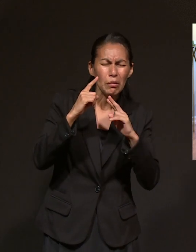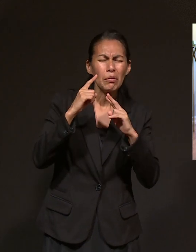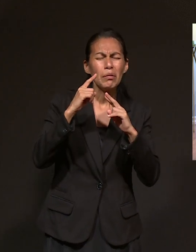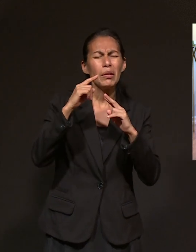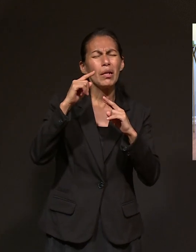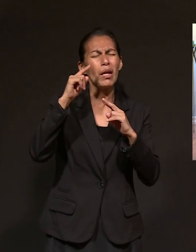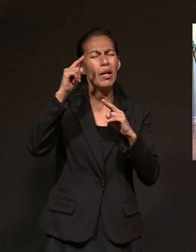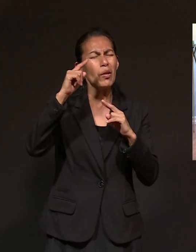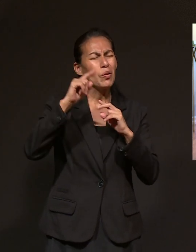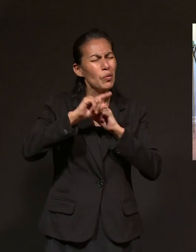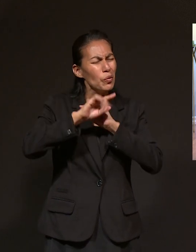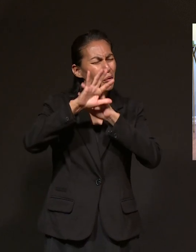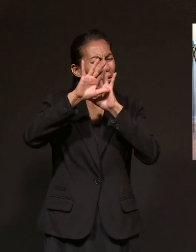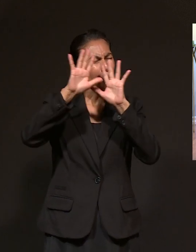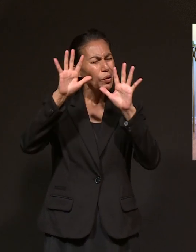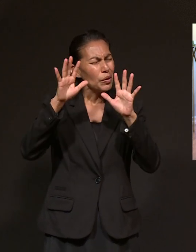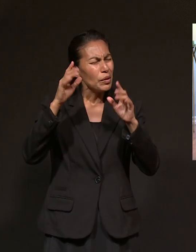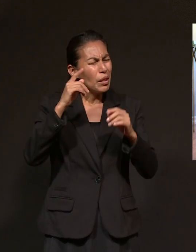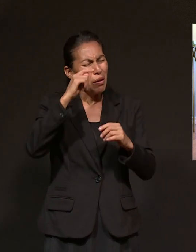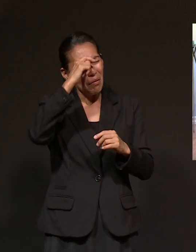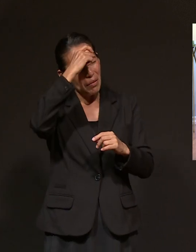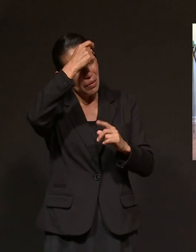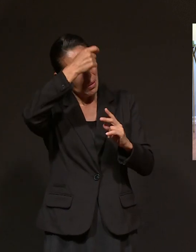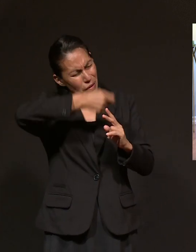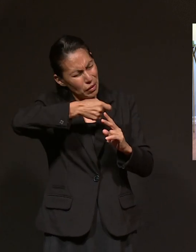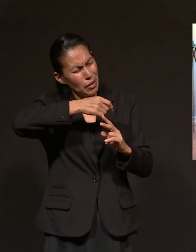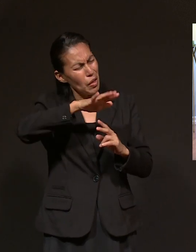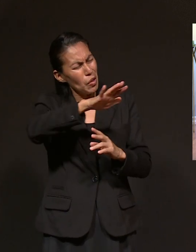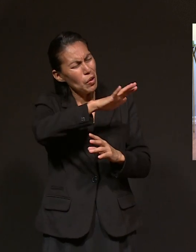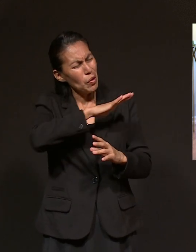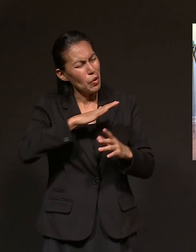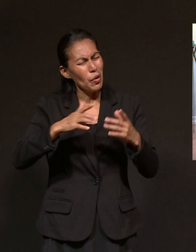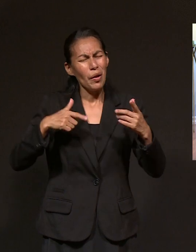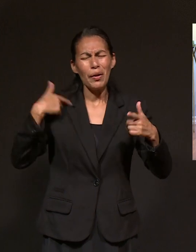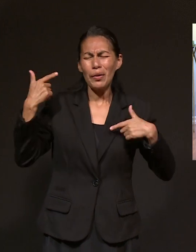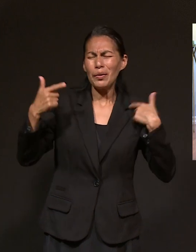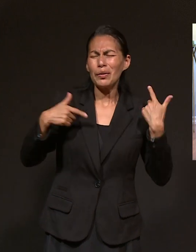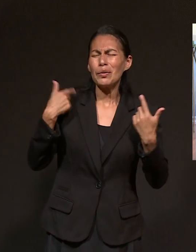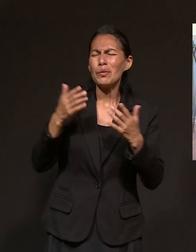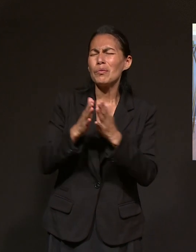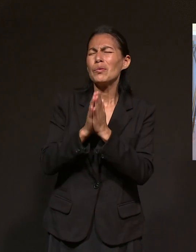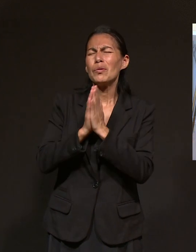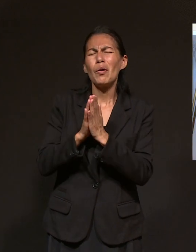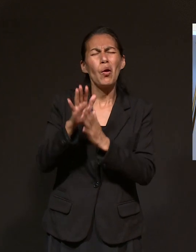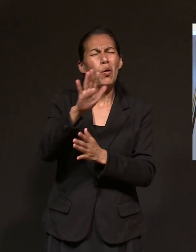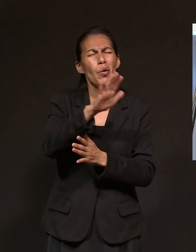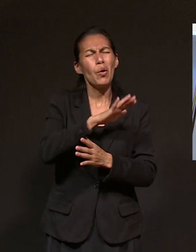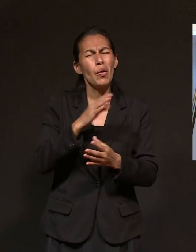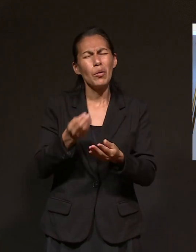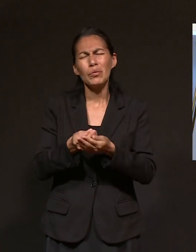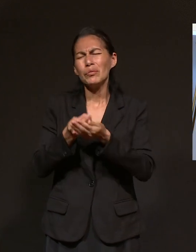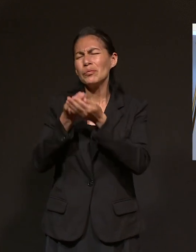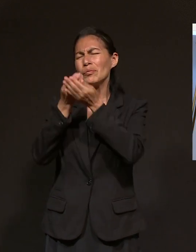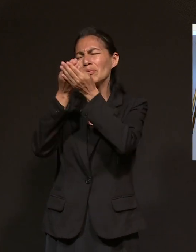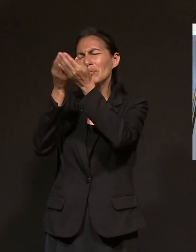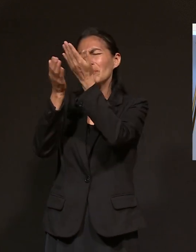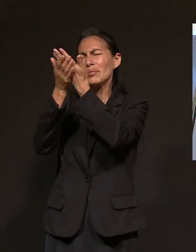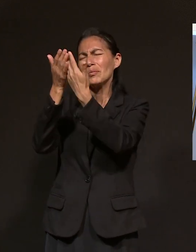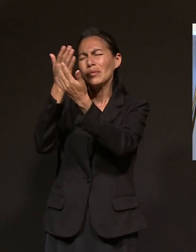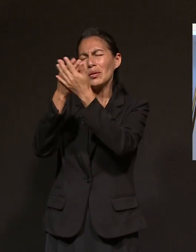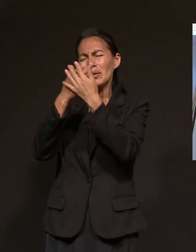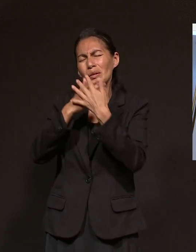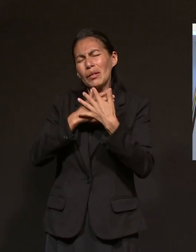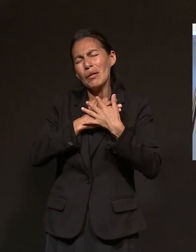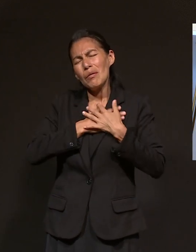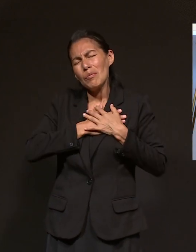tu gracia Y vean tu gloria Y se gocen Contigo Y con nosotros Amén Todo lo dejamos En tus manos De